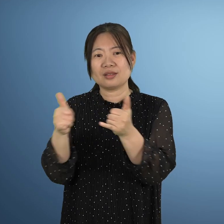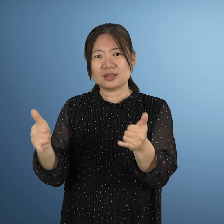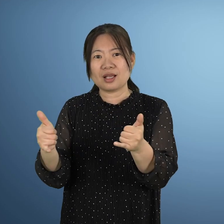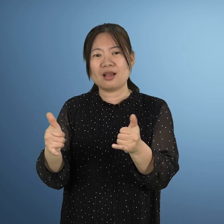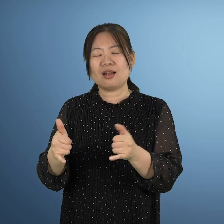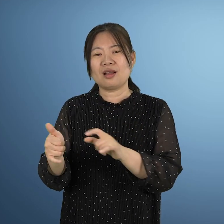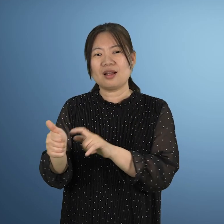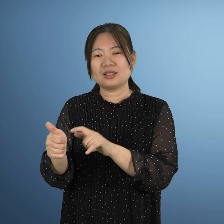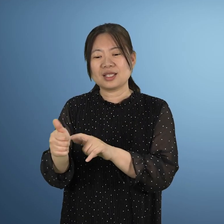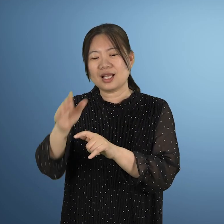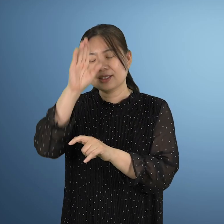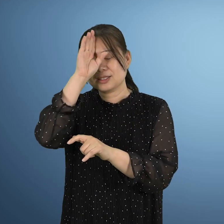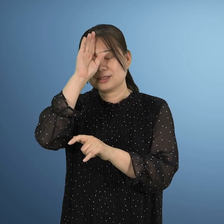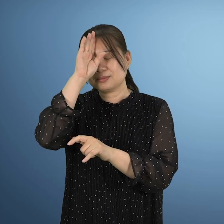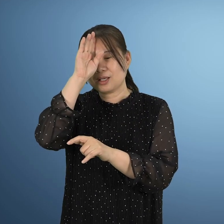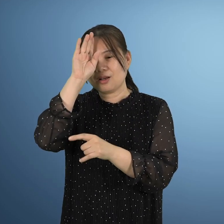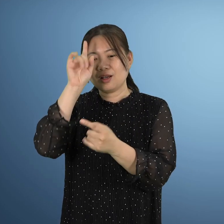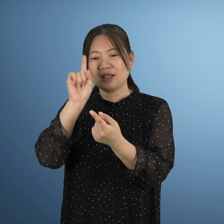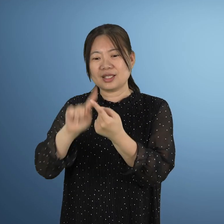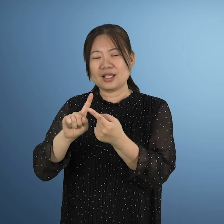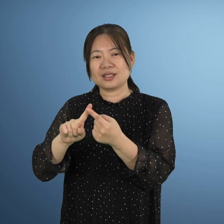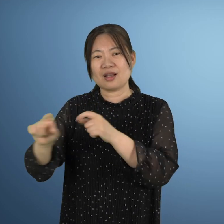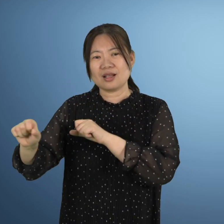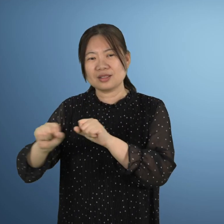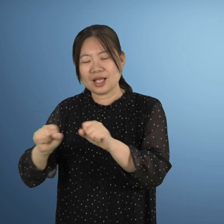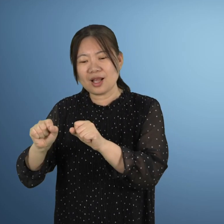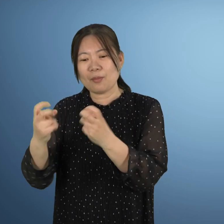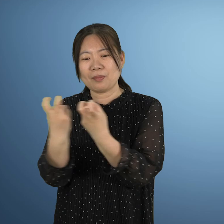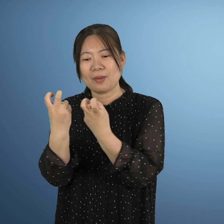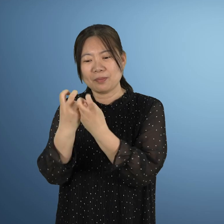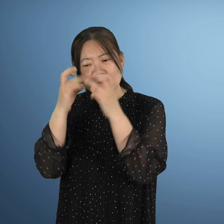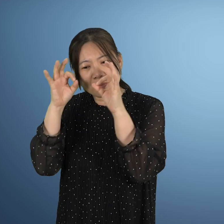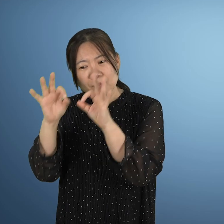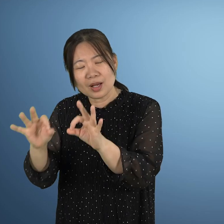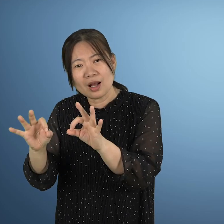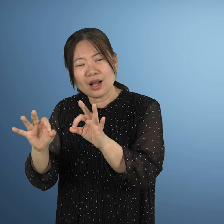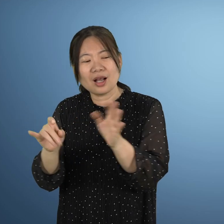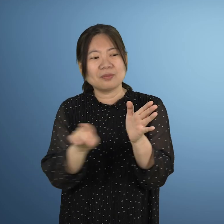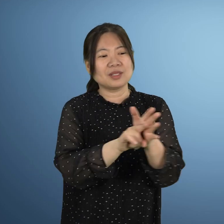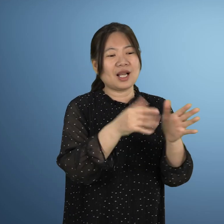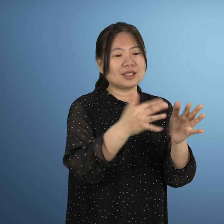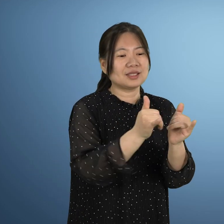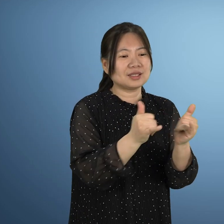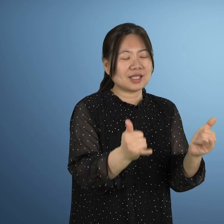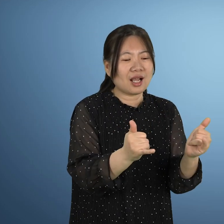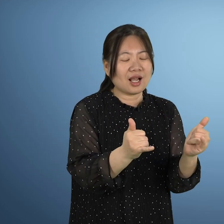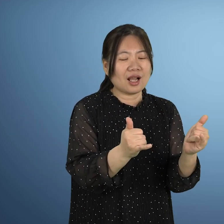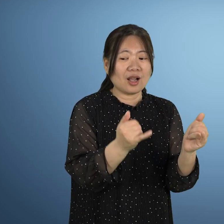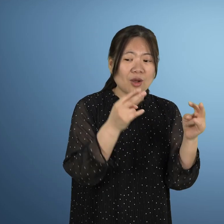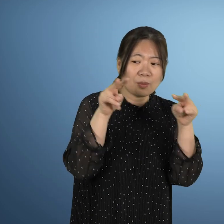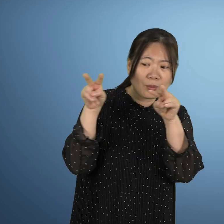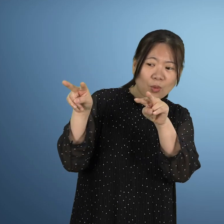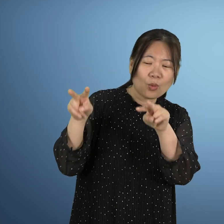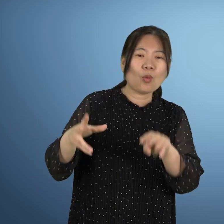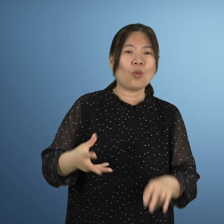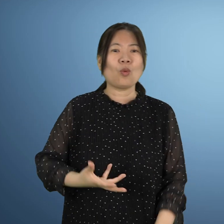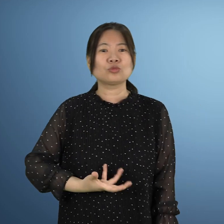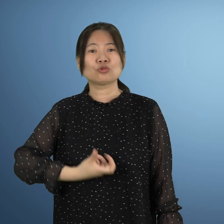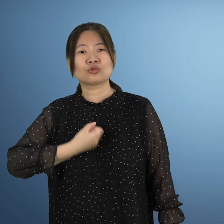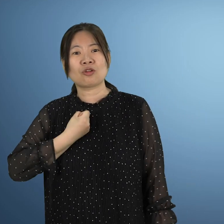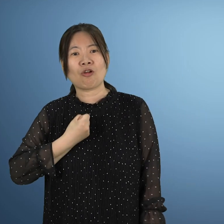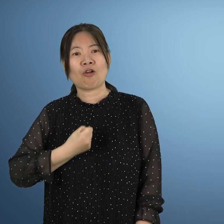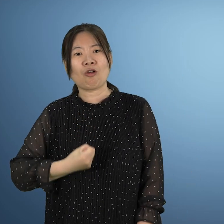기독교인들이 질병을 대처하고 세상을 대처하는 방식은 비기독교인들의 눈에 너무 충격을 줬다는